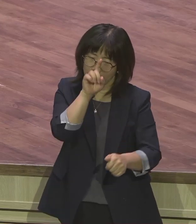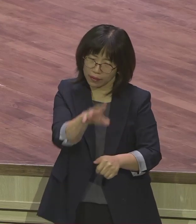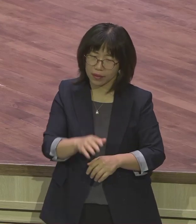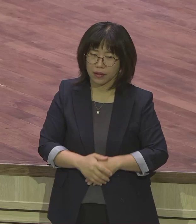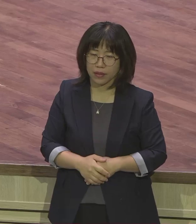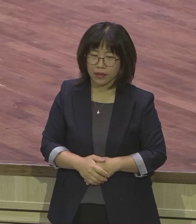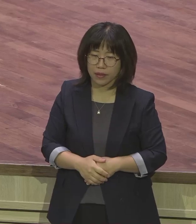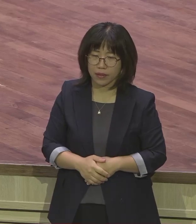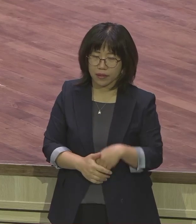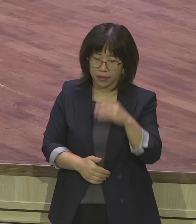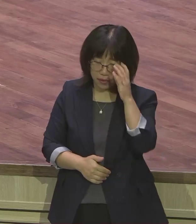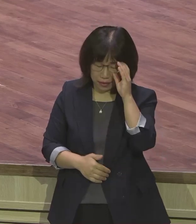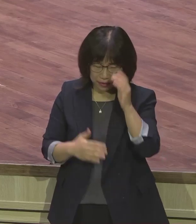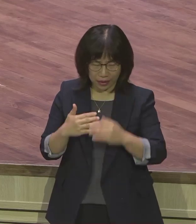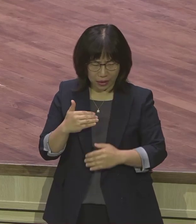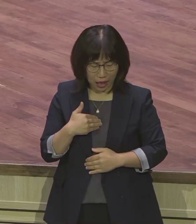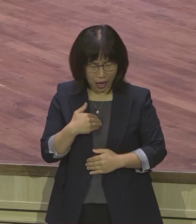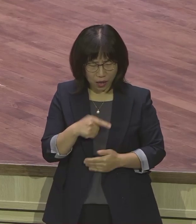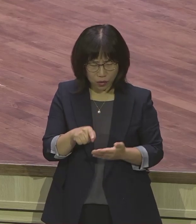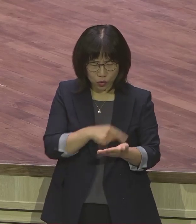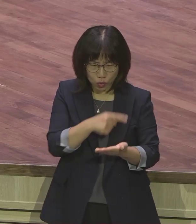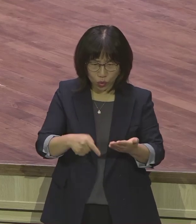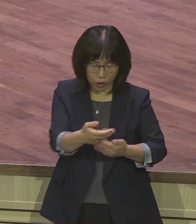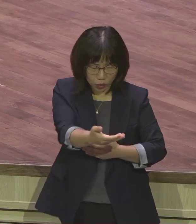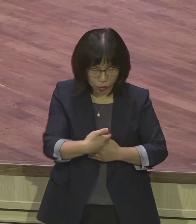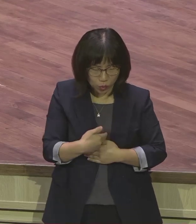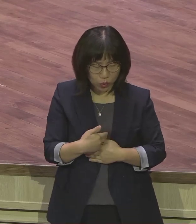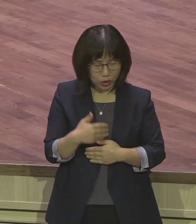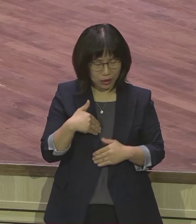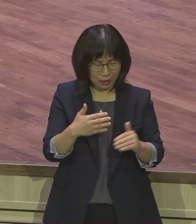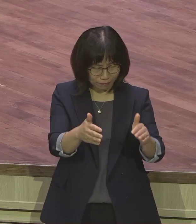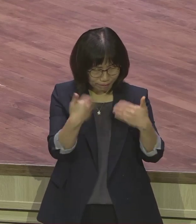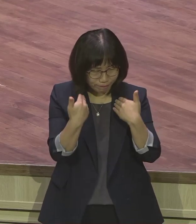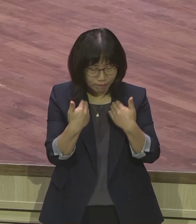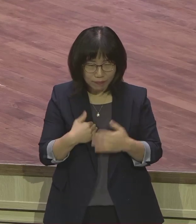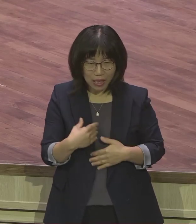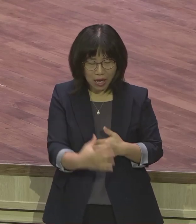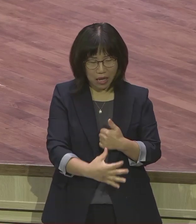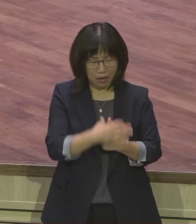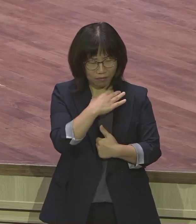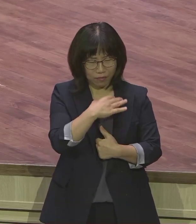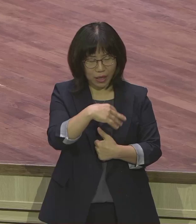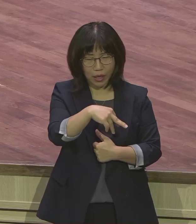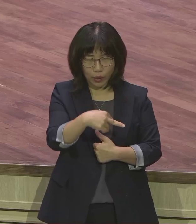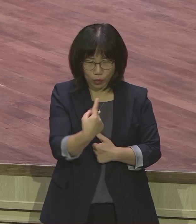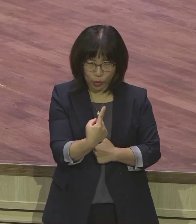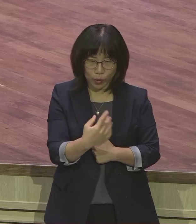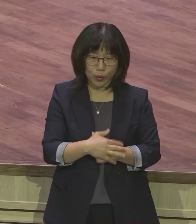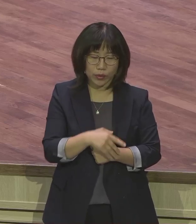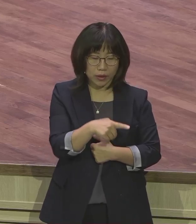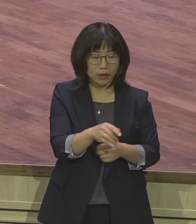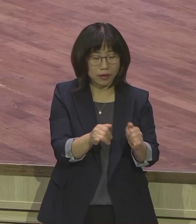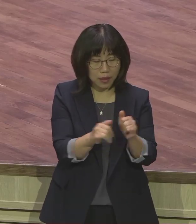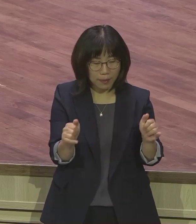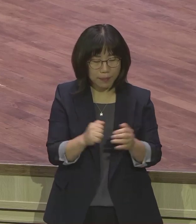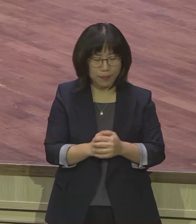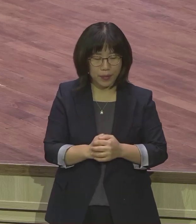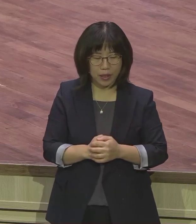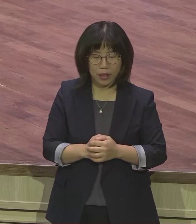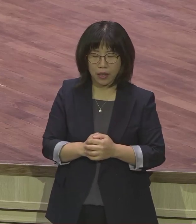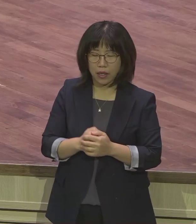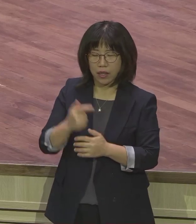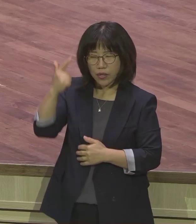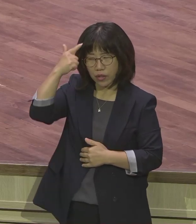아무리 내게 손해를 입히고 아무리 못된 짓을 하고 아무리 행편없는 인간이랄지라도 그